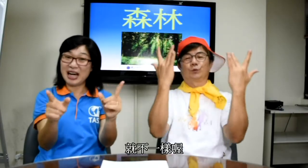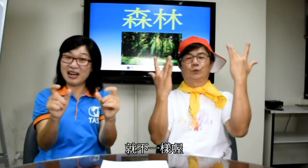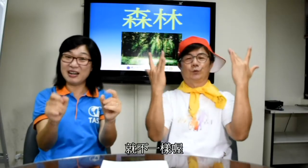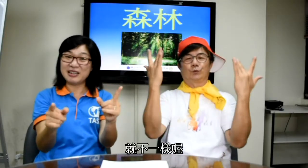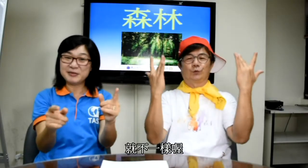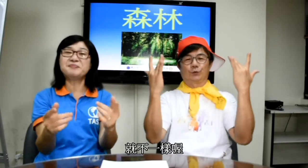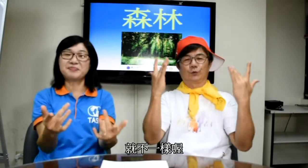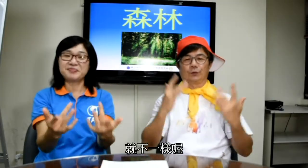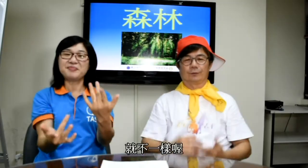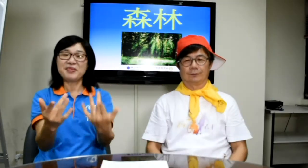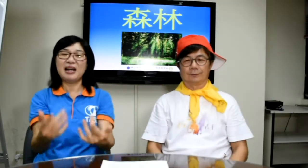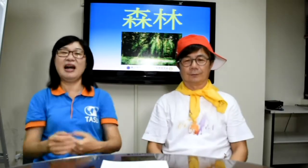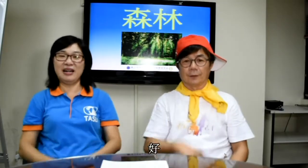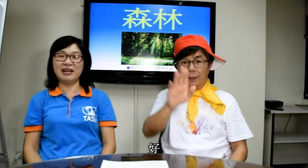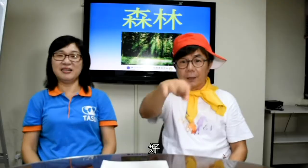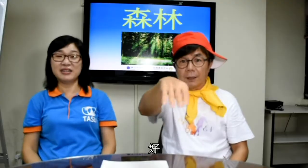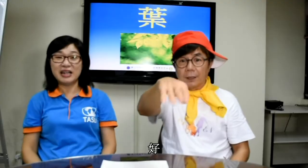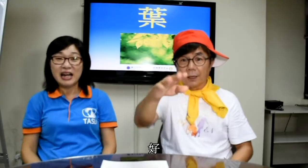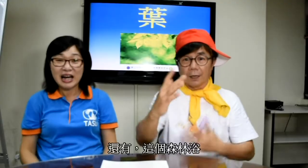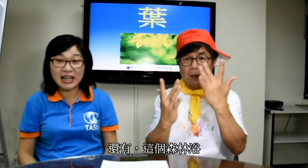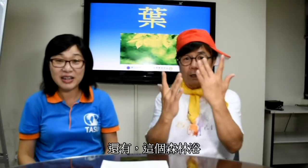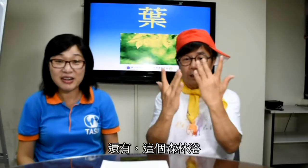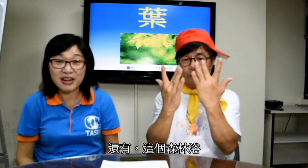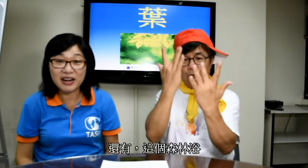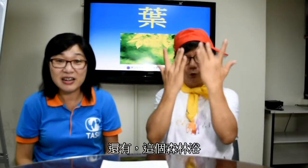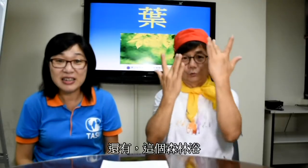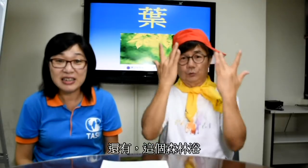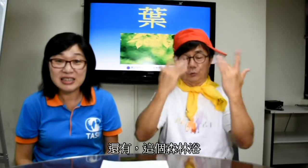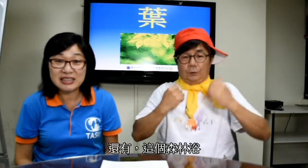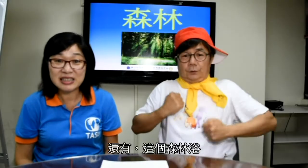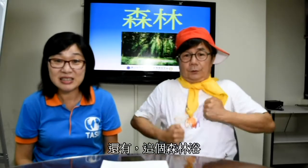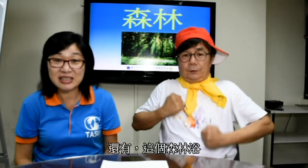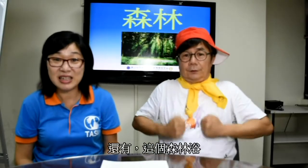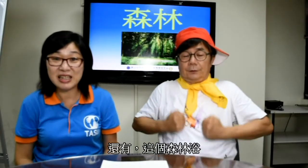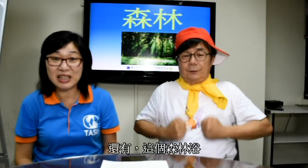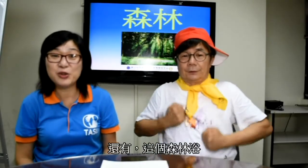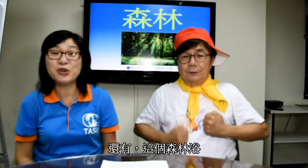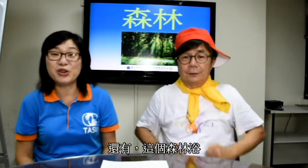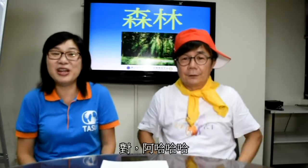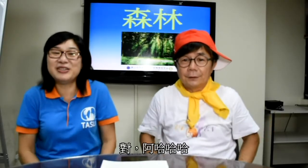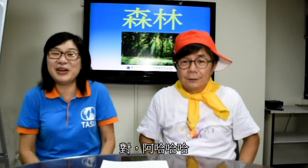哦。好，还有这个森林浴，对啊，